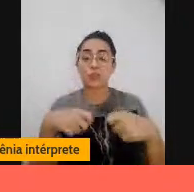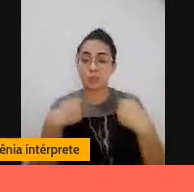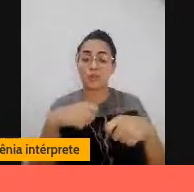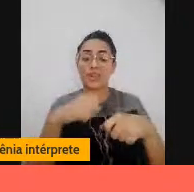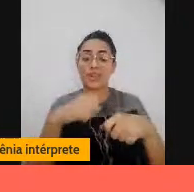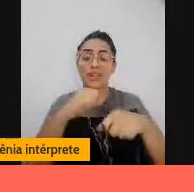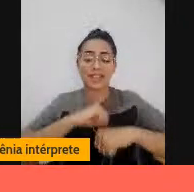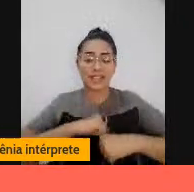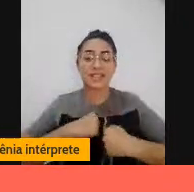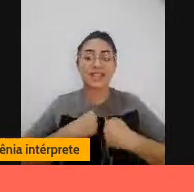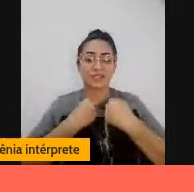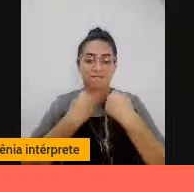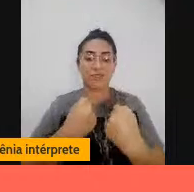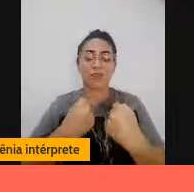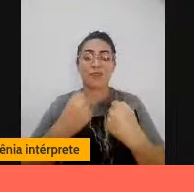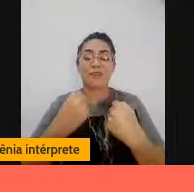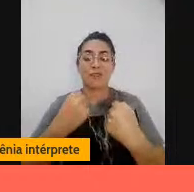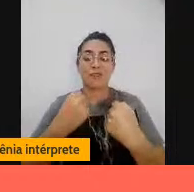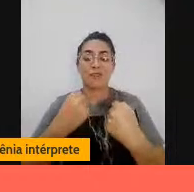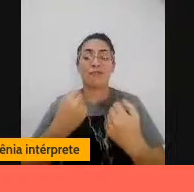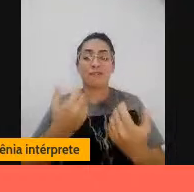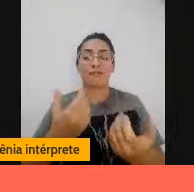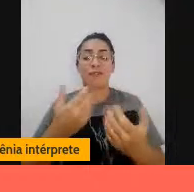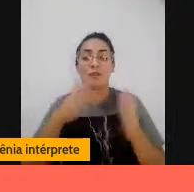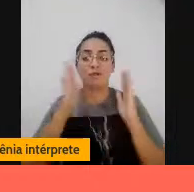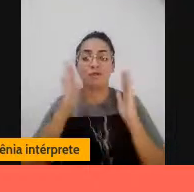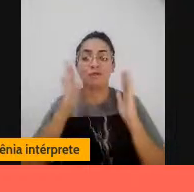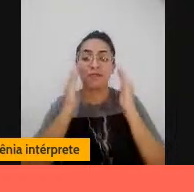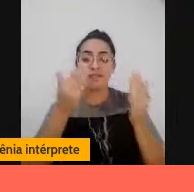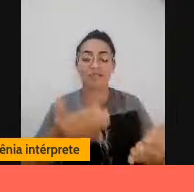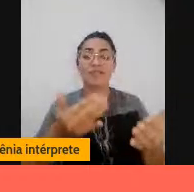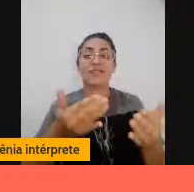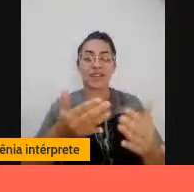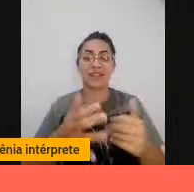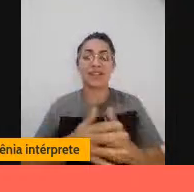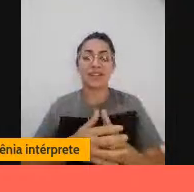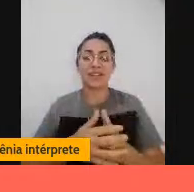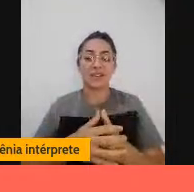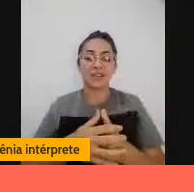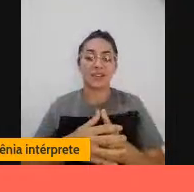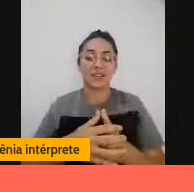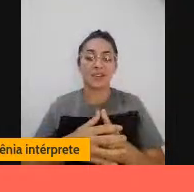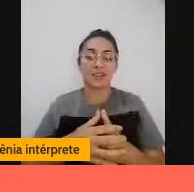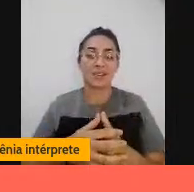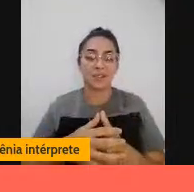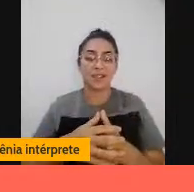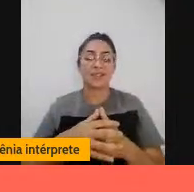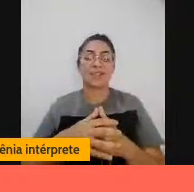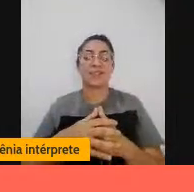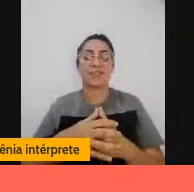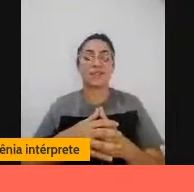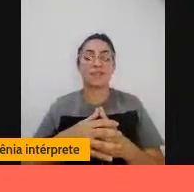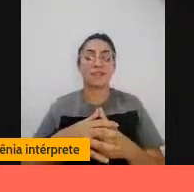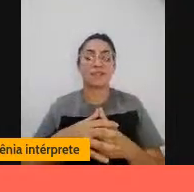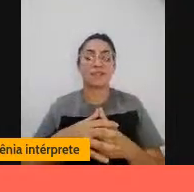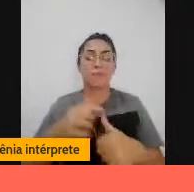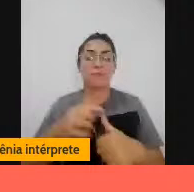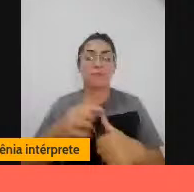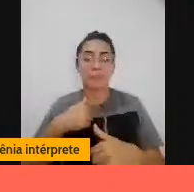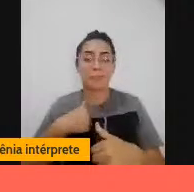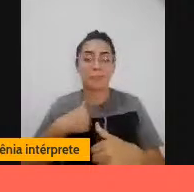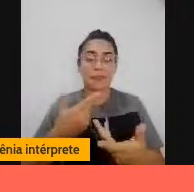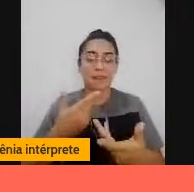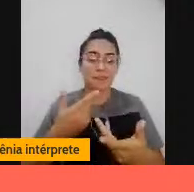o empenho na organização e no apagar os incêndios que vão acontecendo. Eu fiz uma coisa e